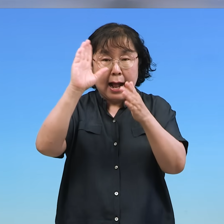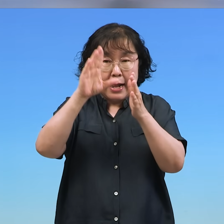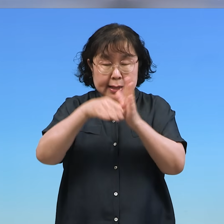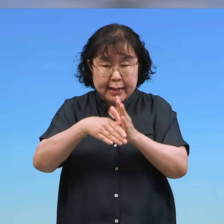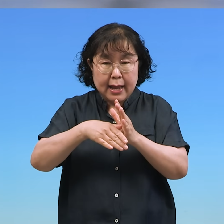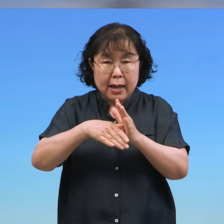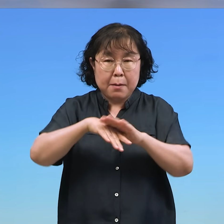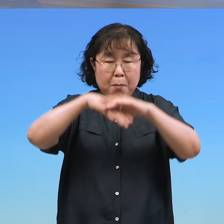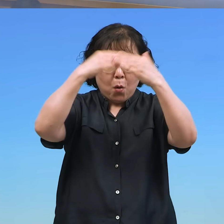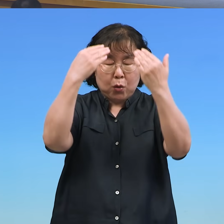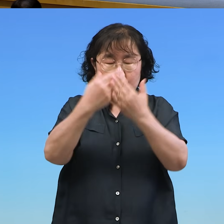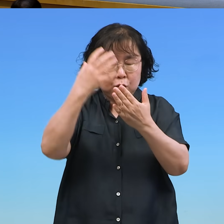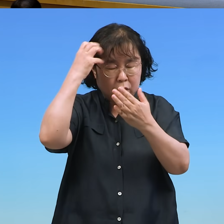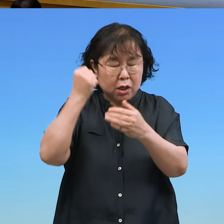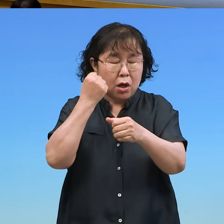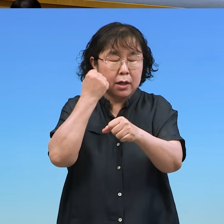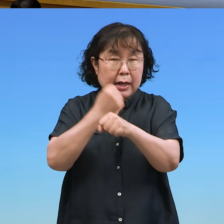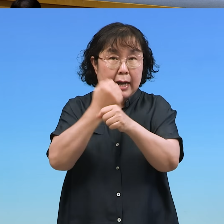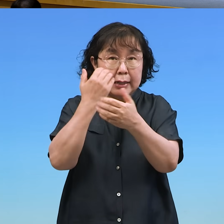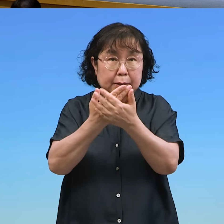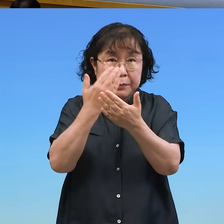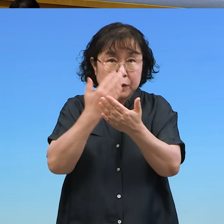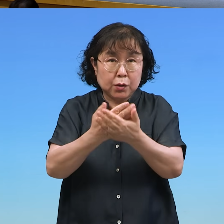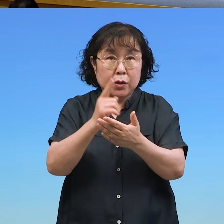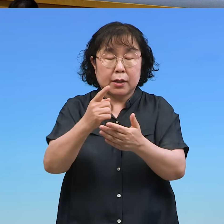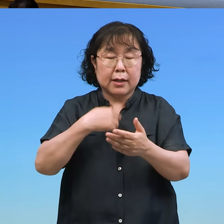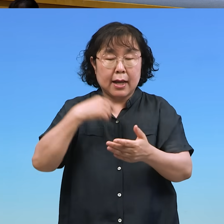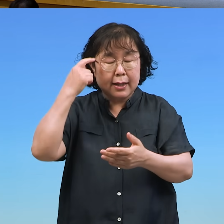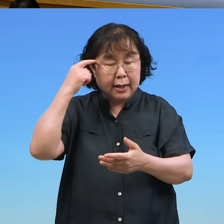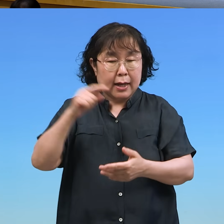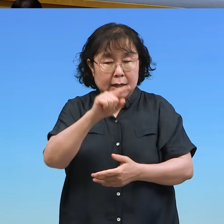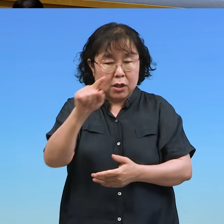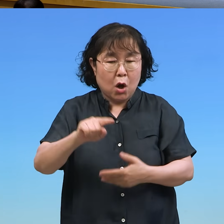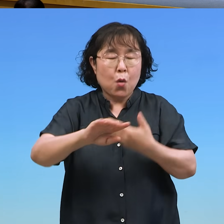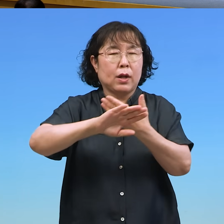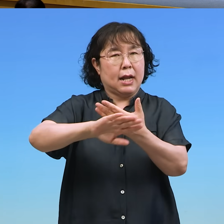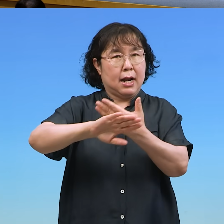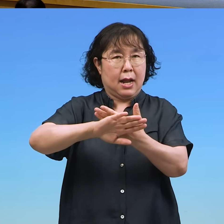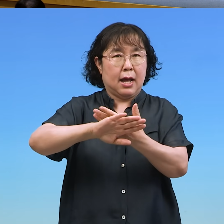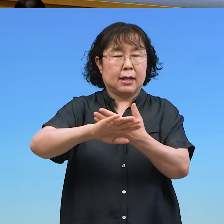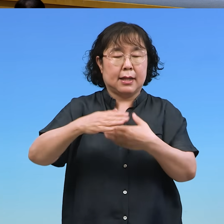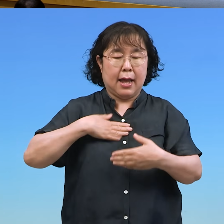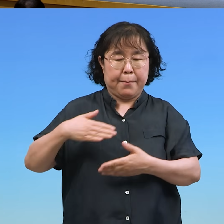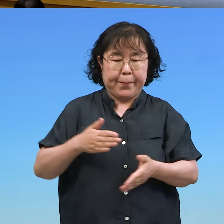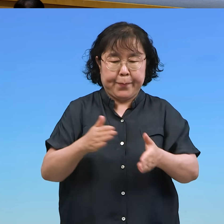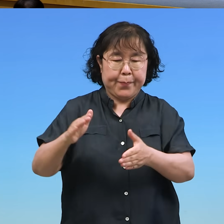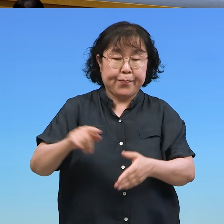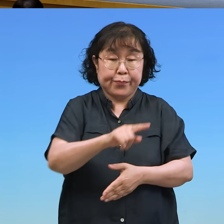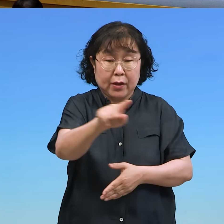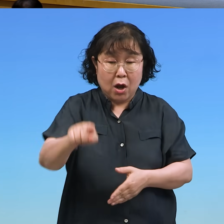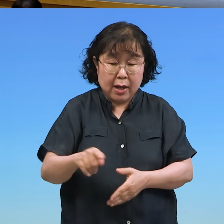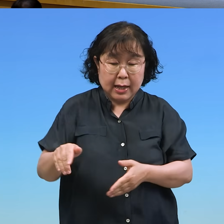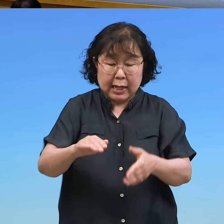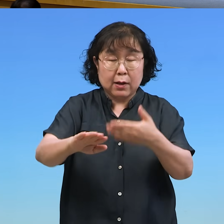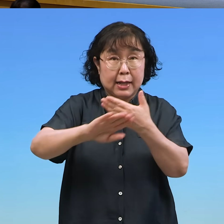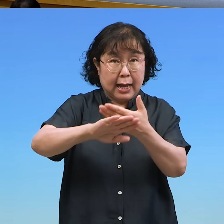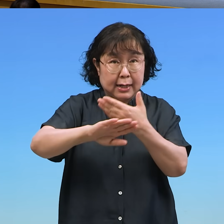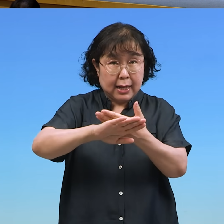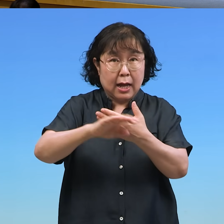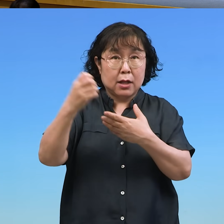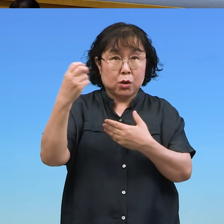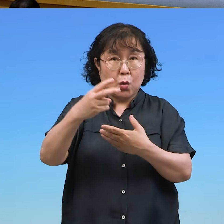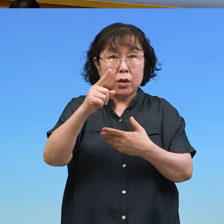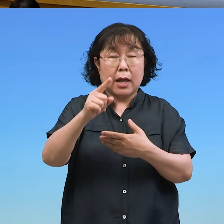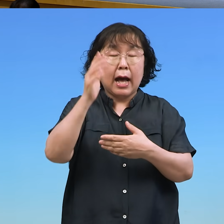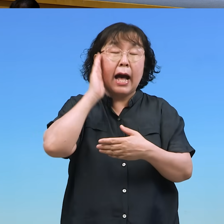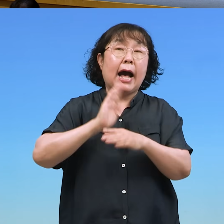이사야 55장 8절 9절이요. 이는 내 생각이 너희의 생각과 다르며 내 길은 너희의 길과 다름이니라. 또